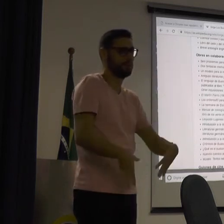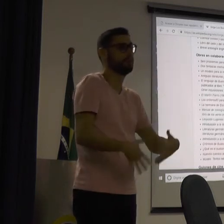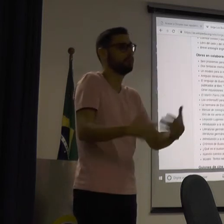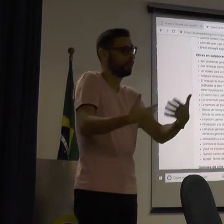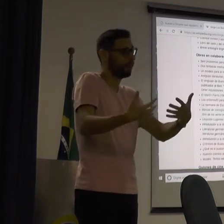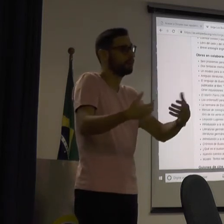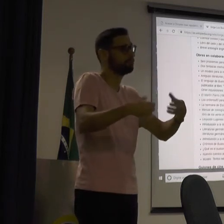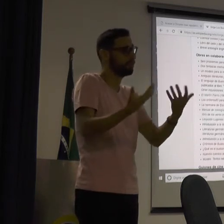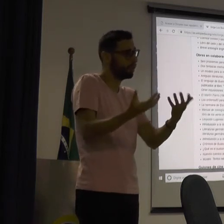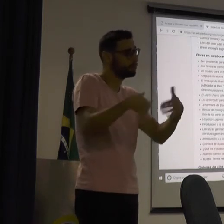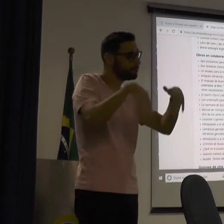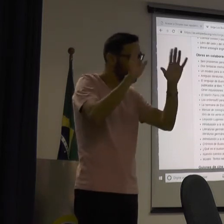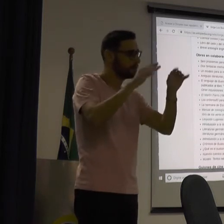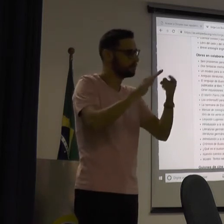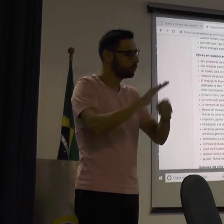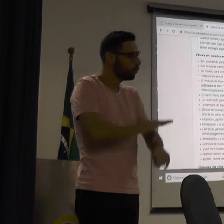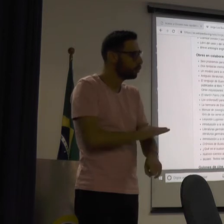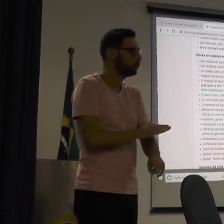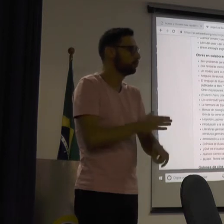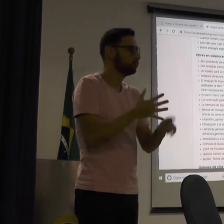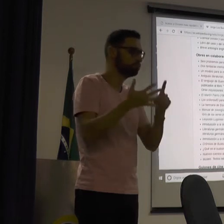senda e